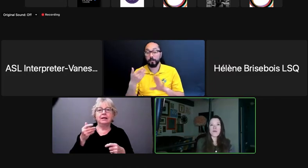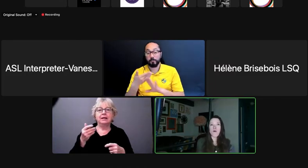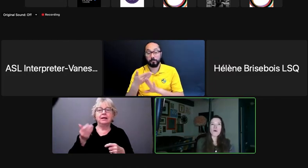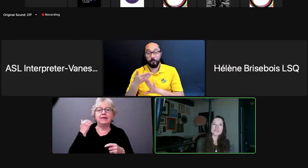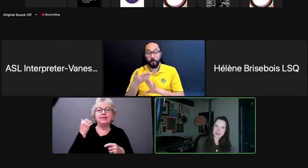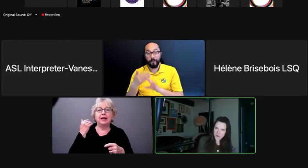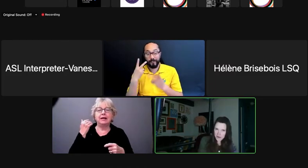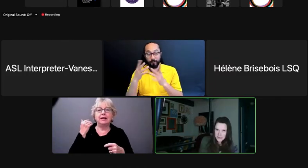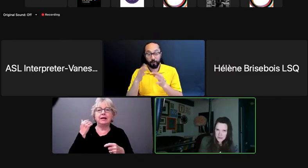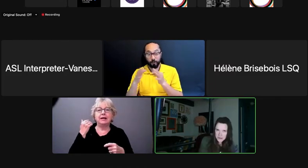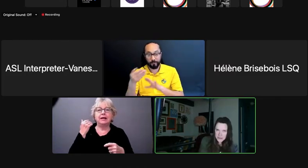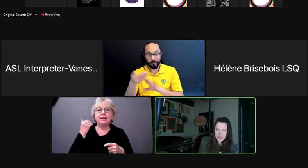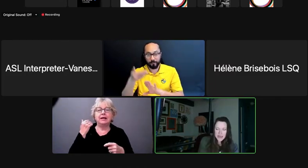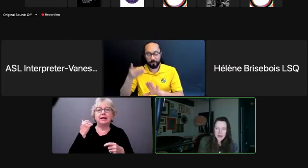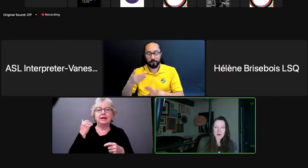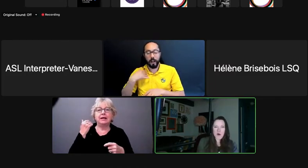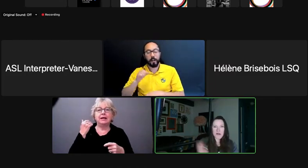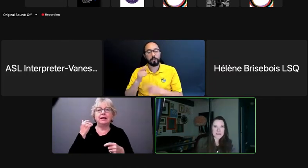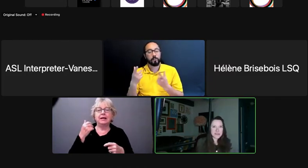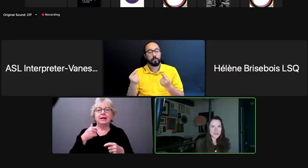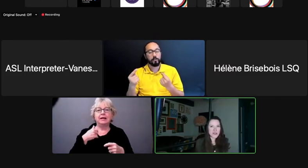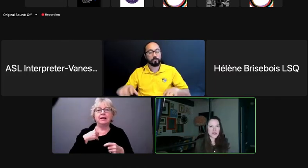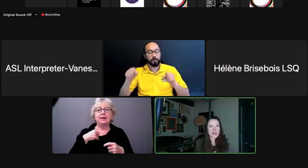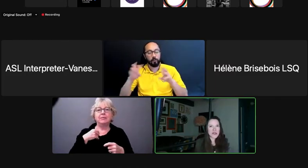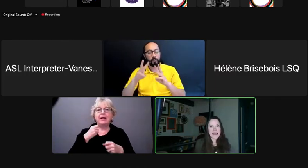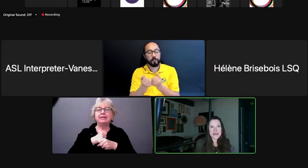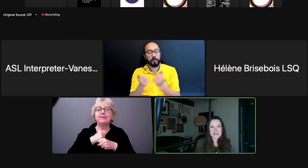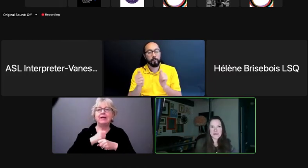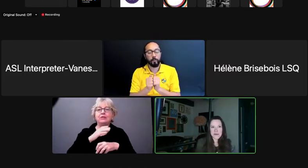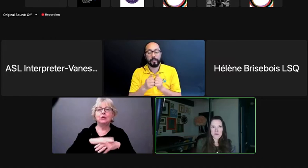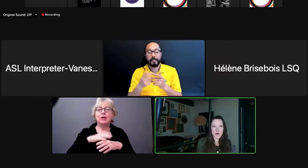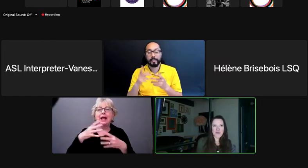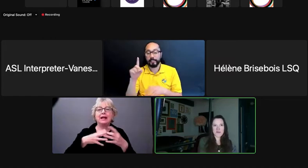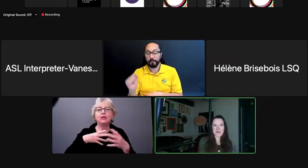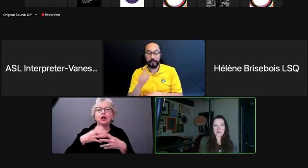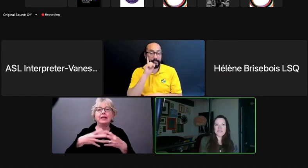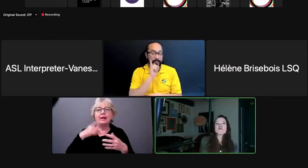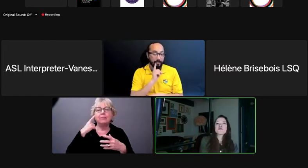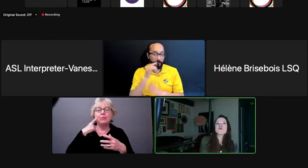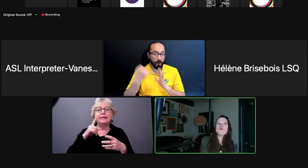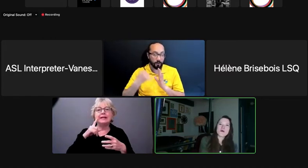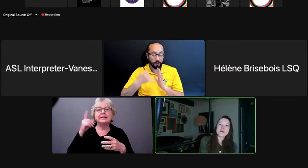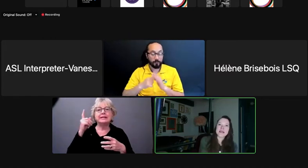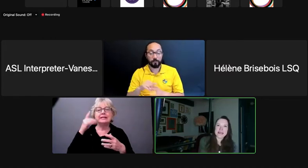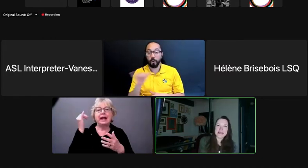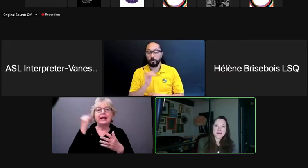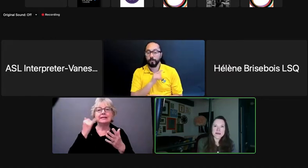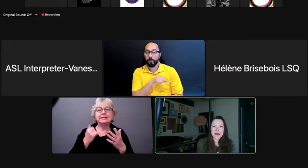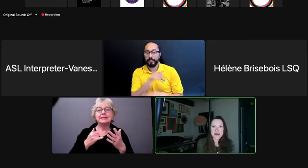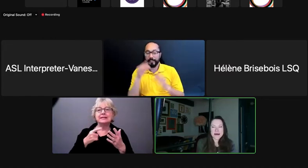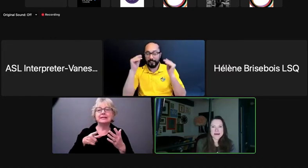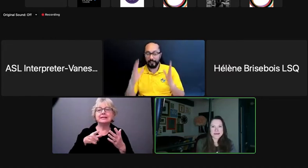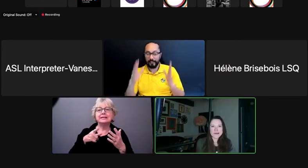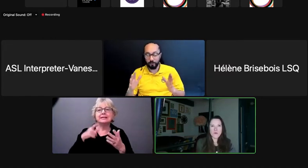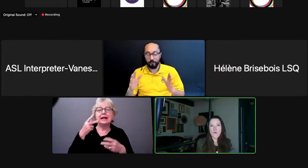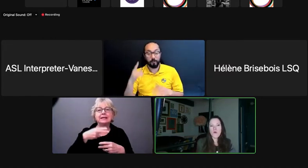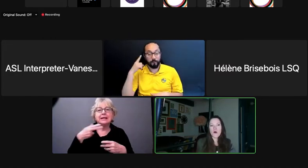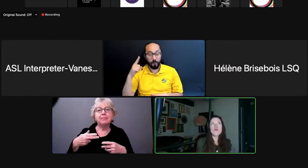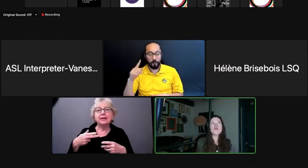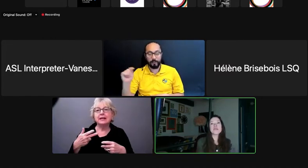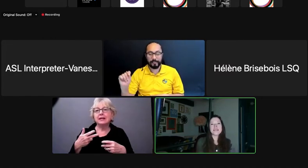je facilitais des ateliers pour des artistes avec des incapacités, j'ai